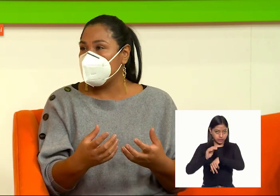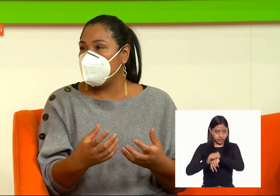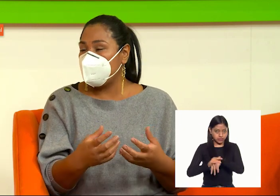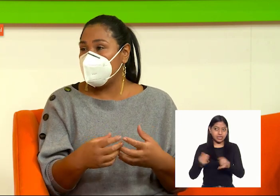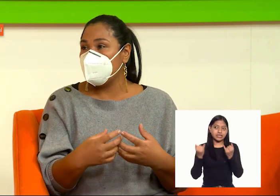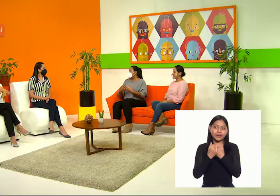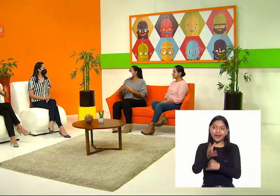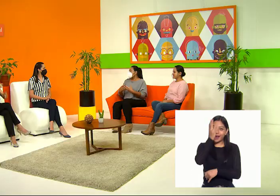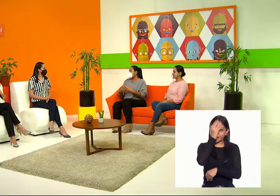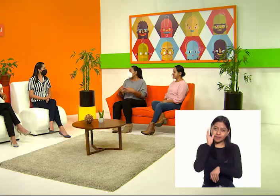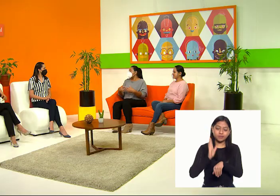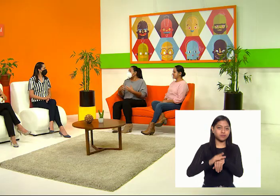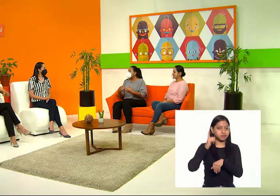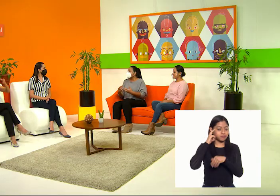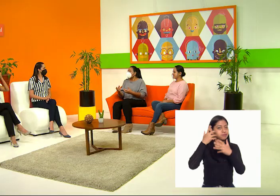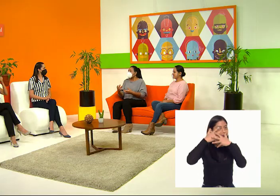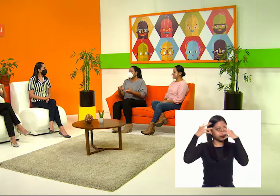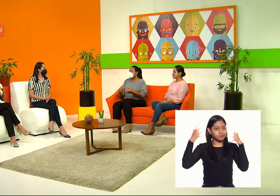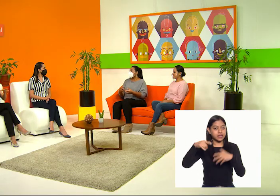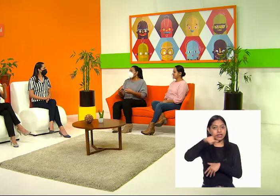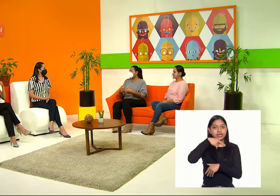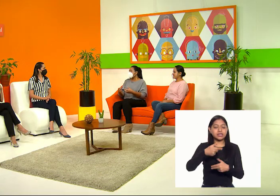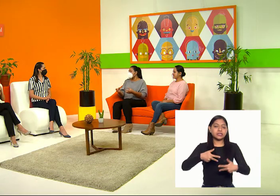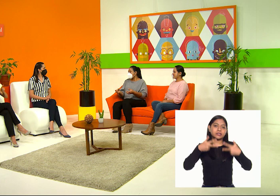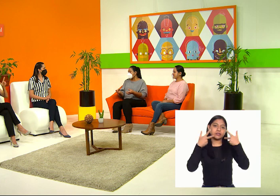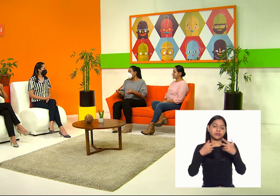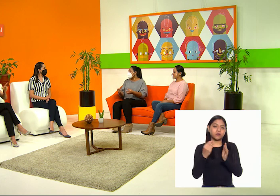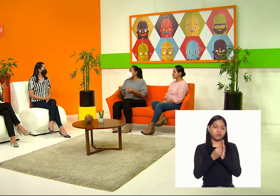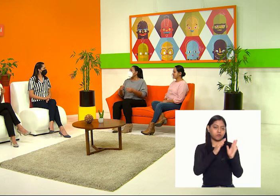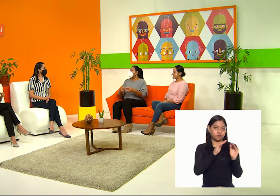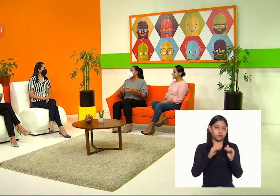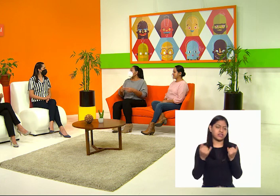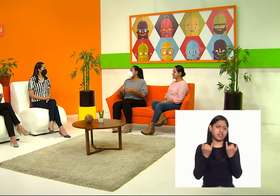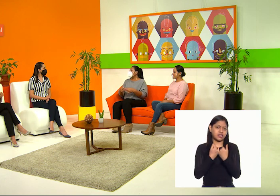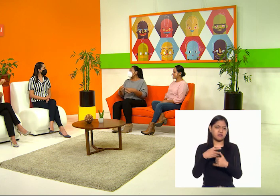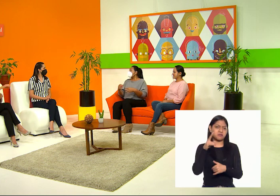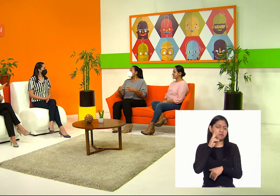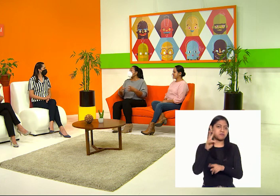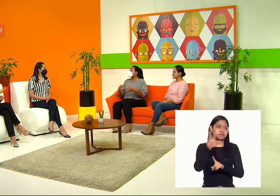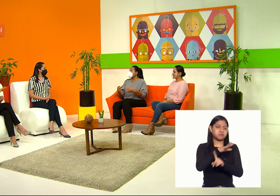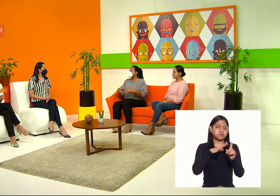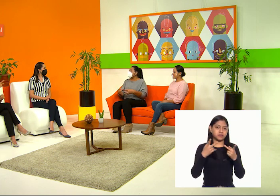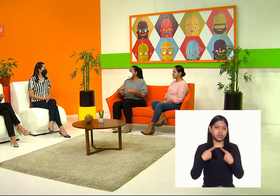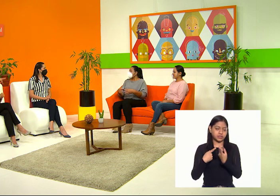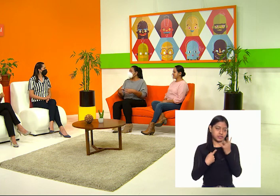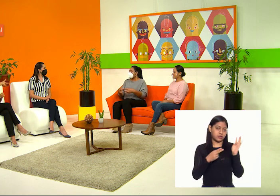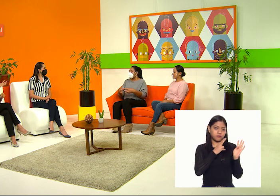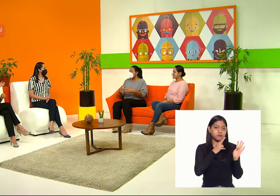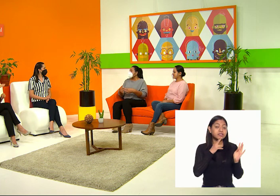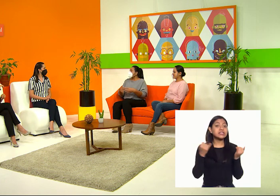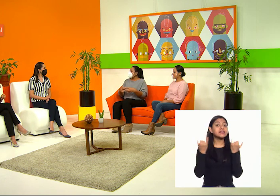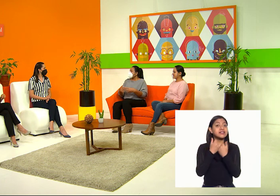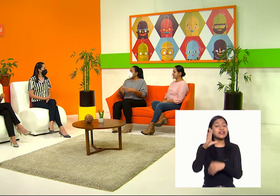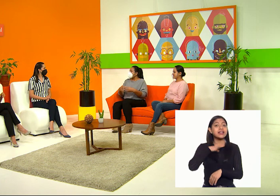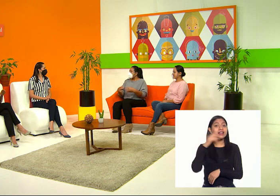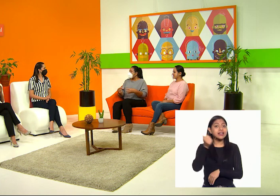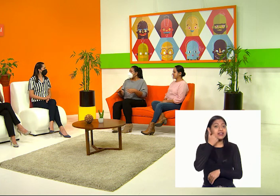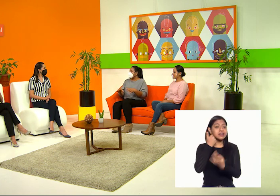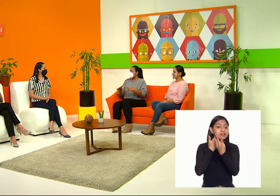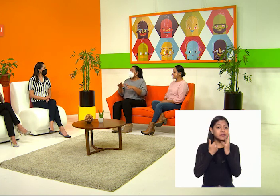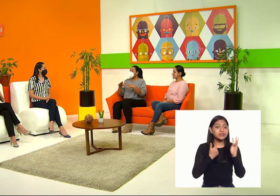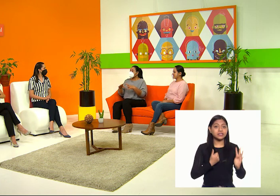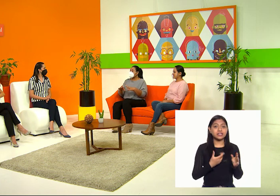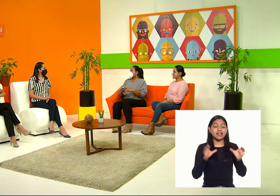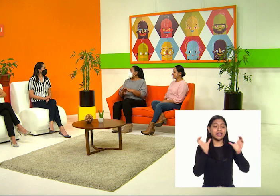captar más información y comprender más la información de los medios sociales. Pero también tenemos alumnos que están en